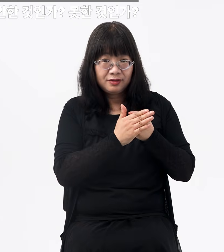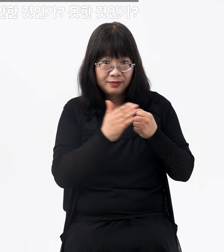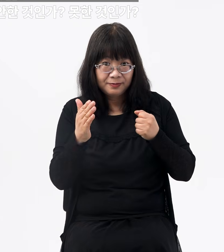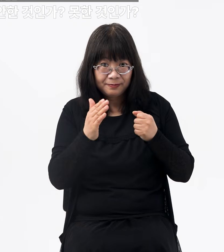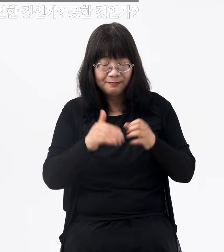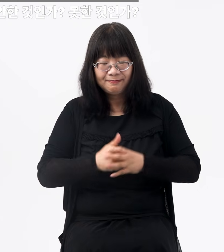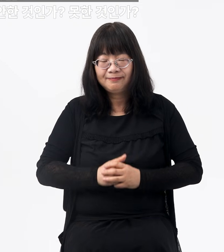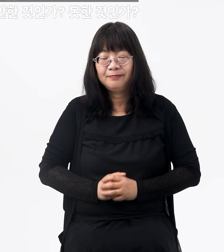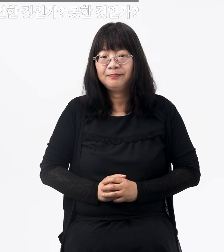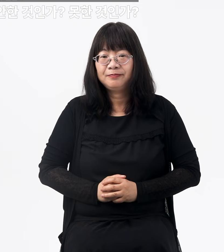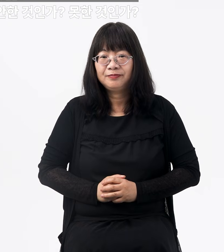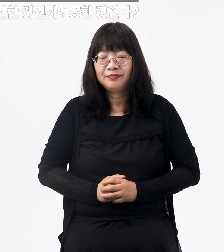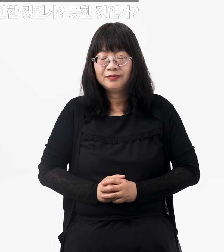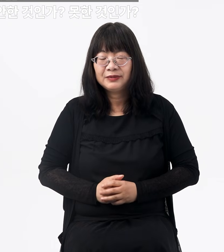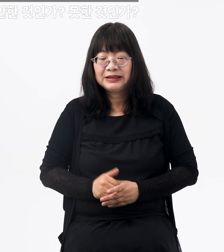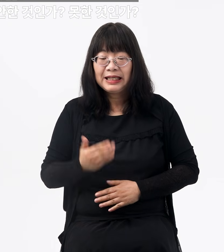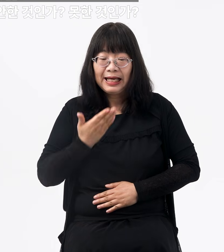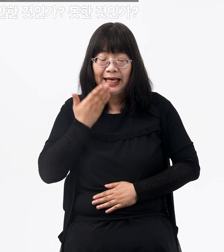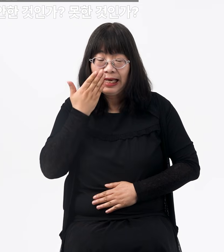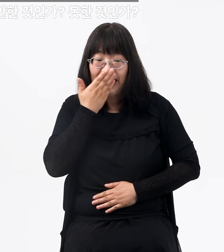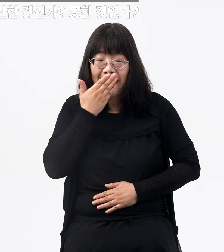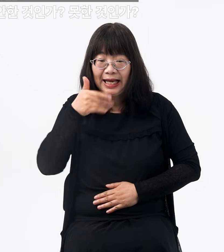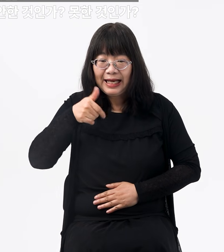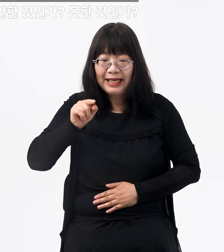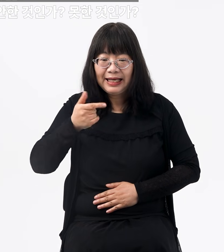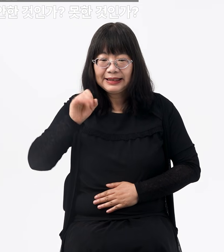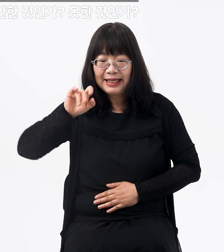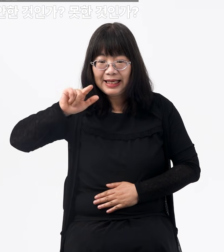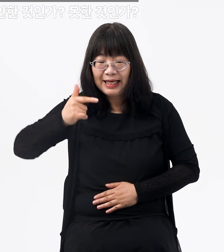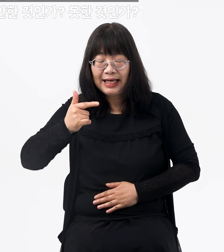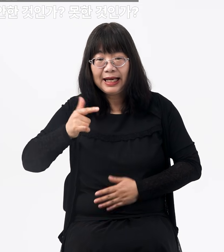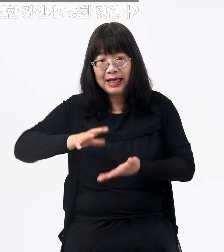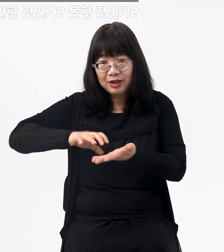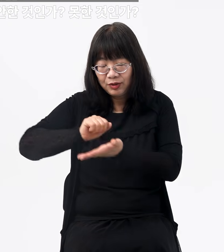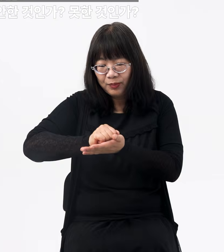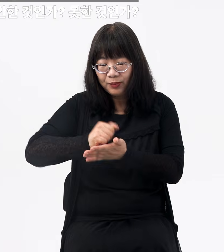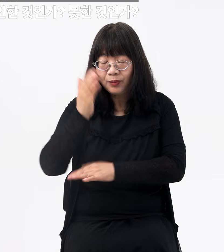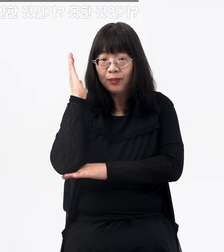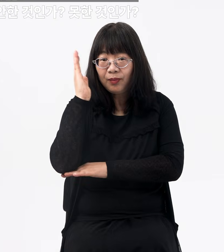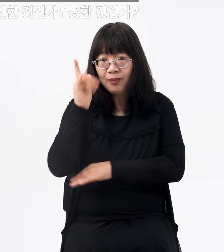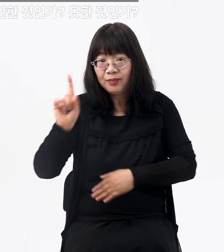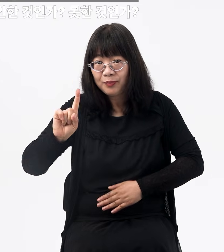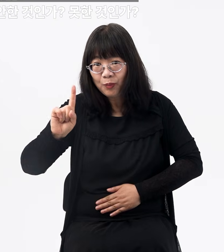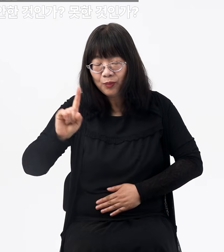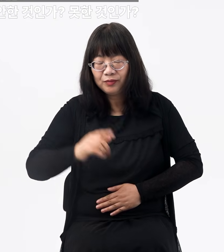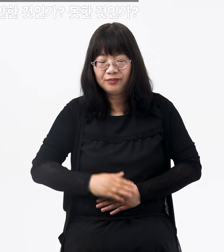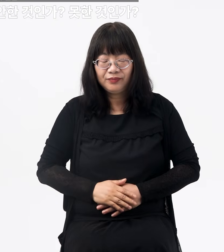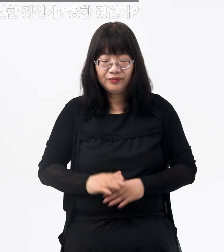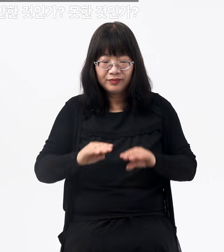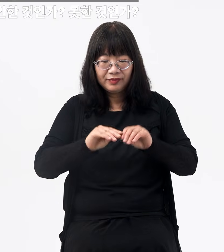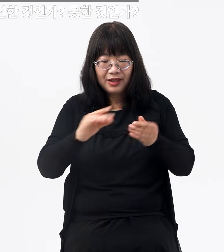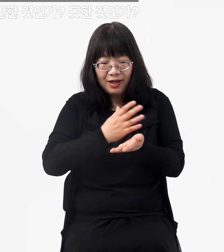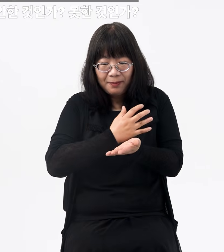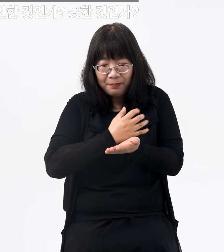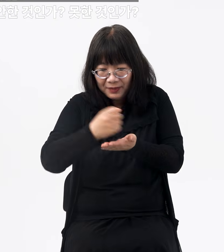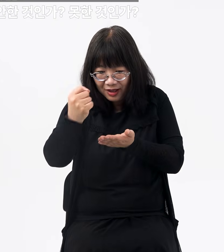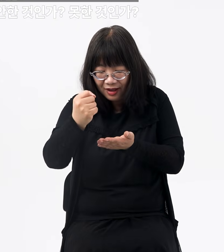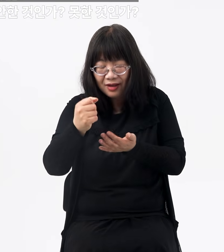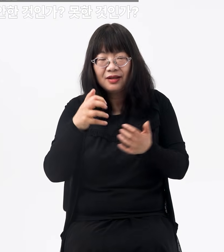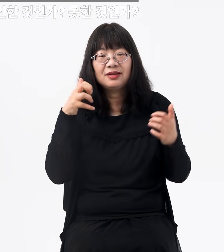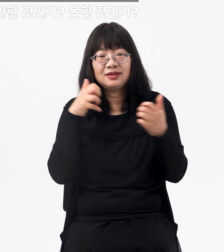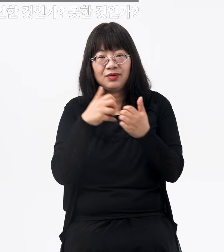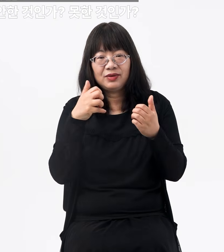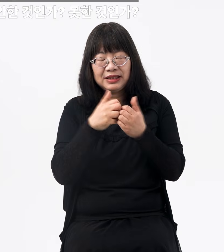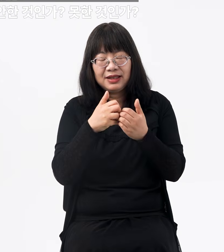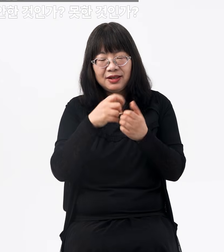사실 가나안 정복의 이야기는 땅 뺏는